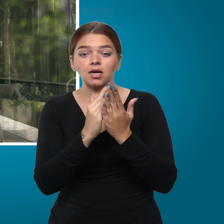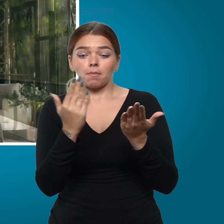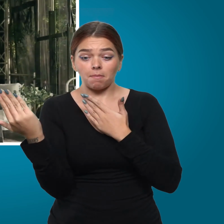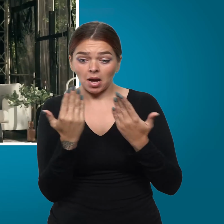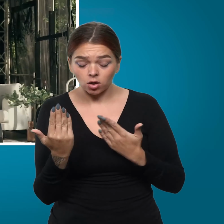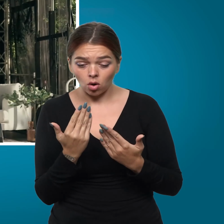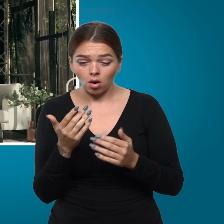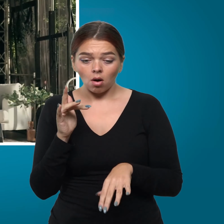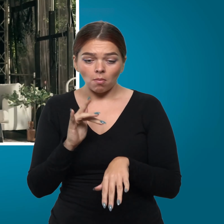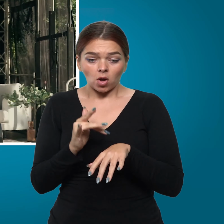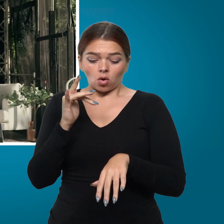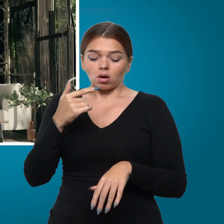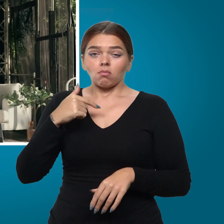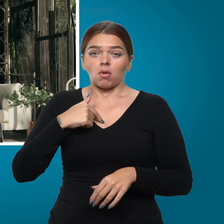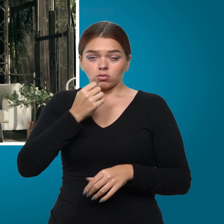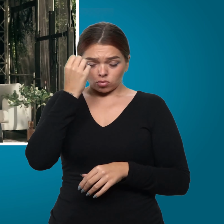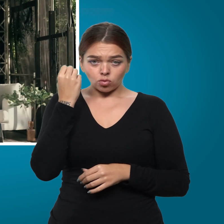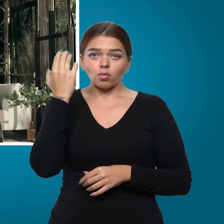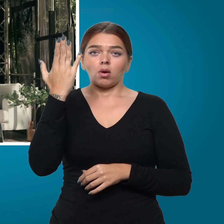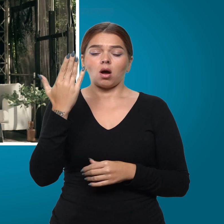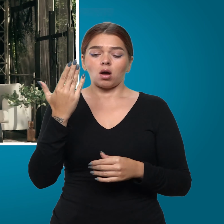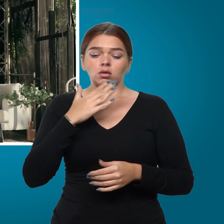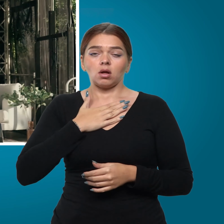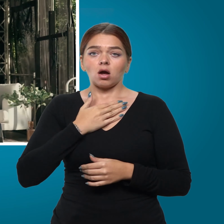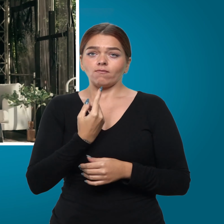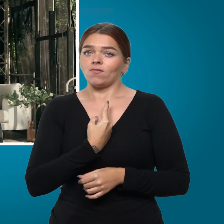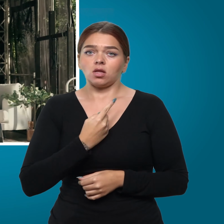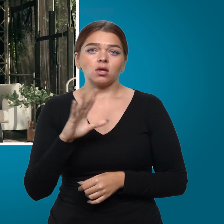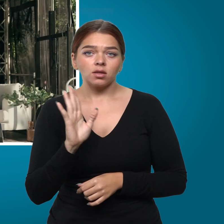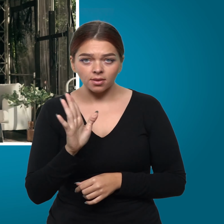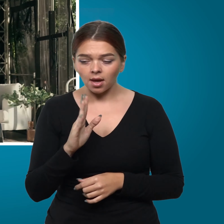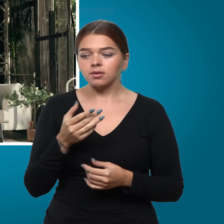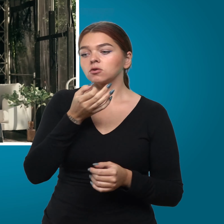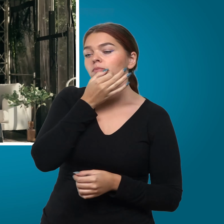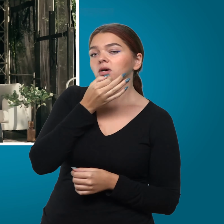Tai čia manau, kad geros knygos. Pagiriau savo.